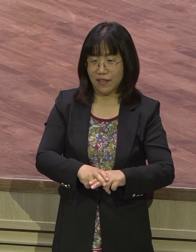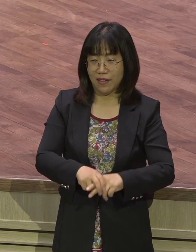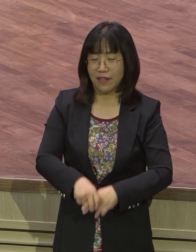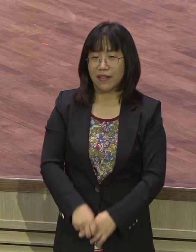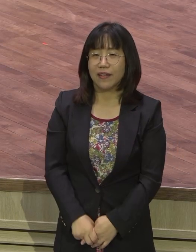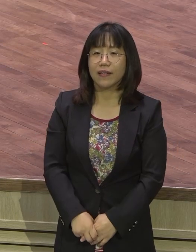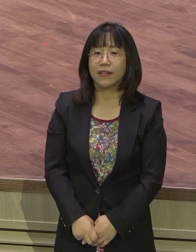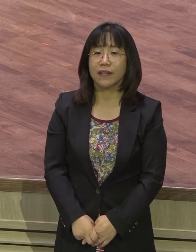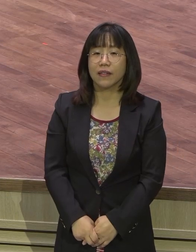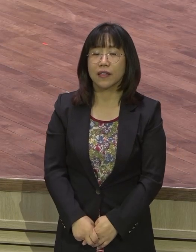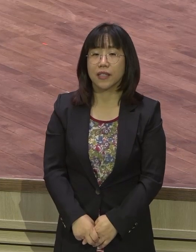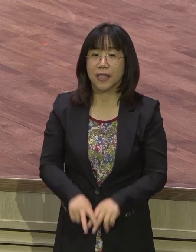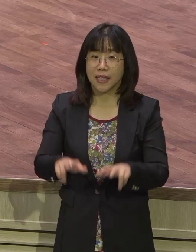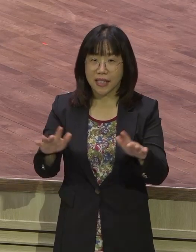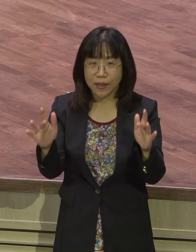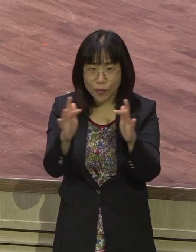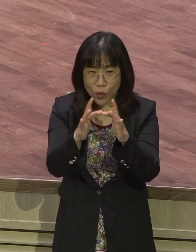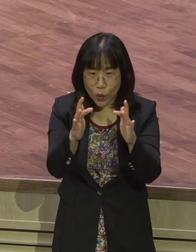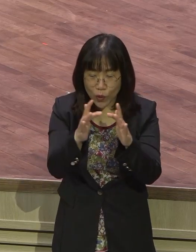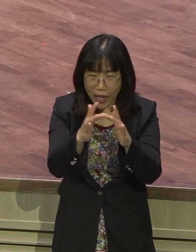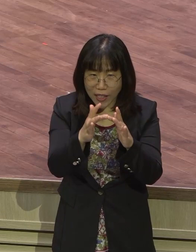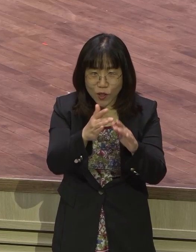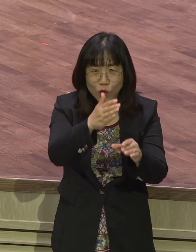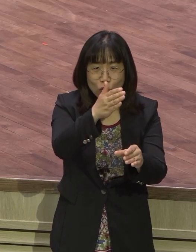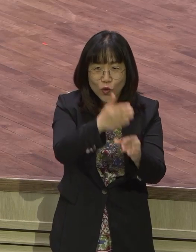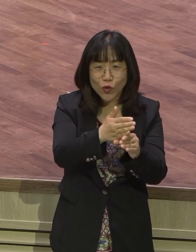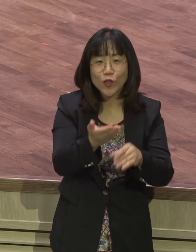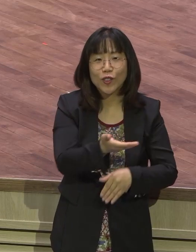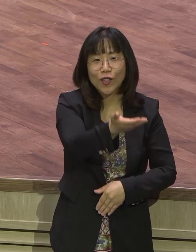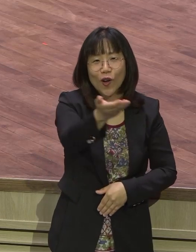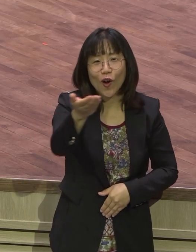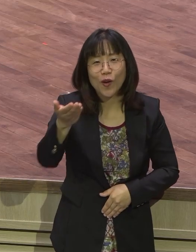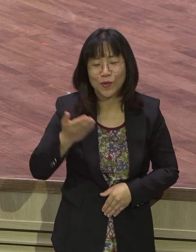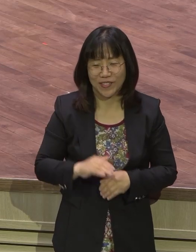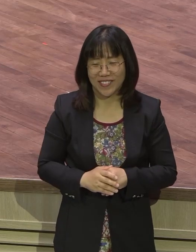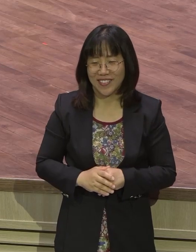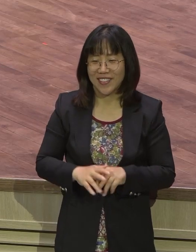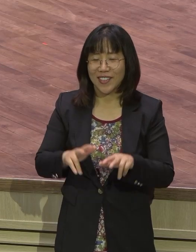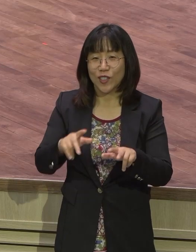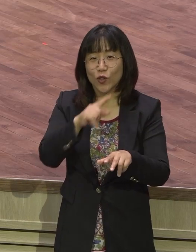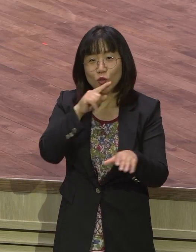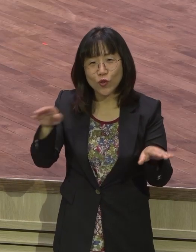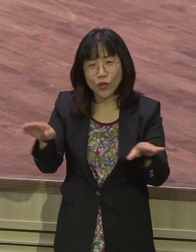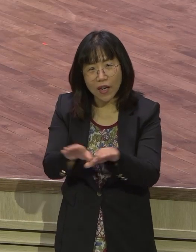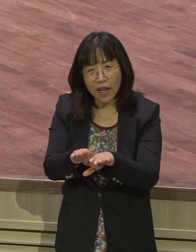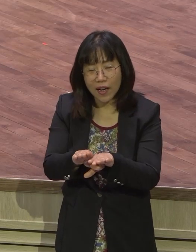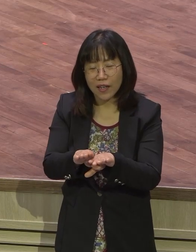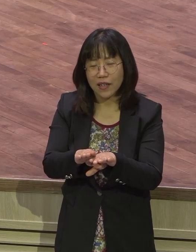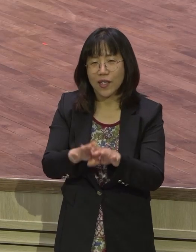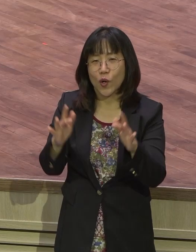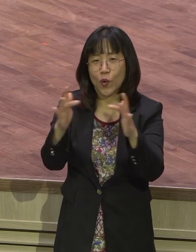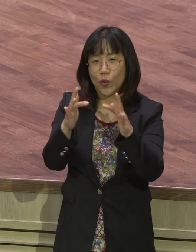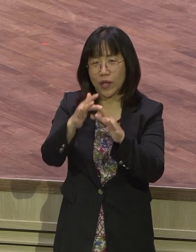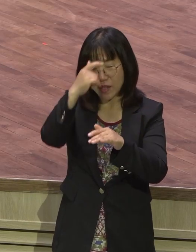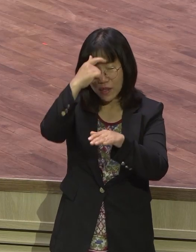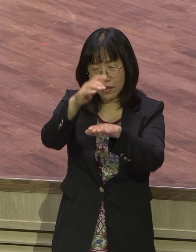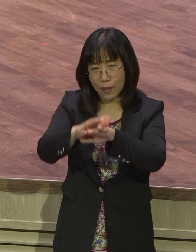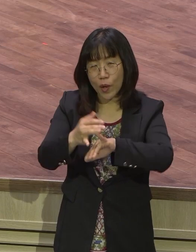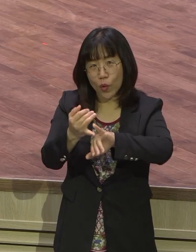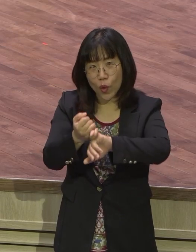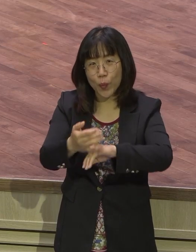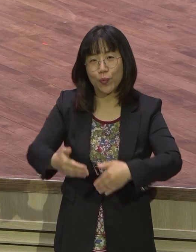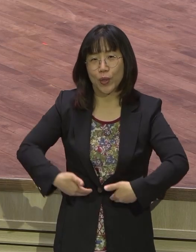지금 온라인 예배 드리는 분들 주일날 어쩔 수 없이 온라인 예배를 드려야 돼요 일부는 장노임 중에서도